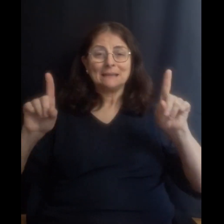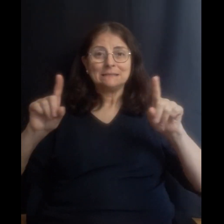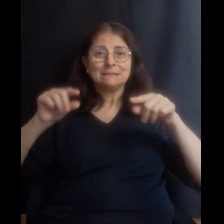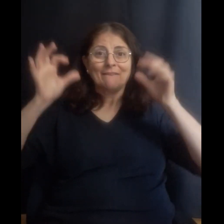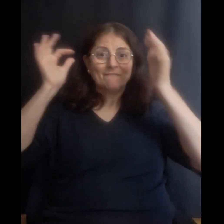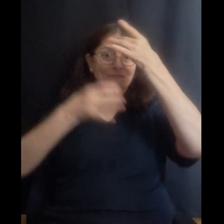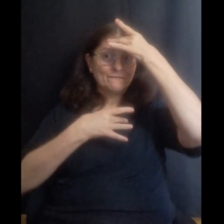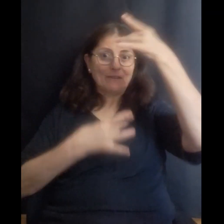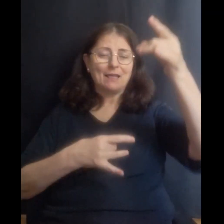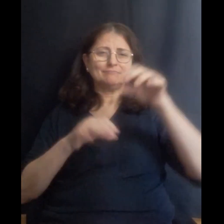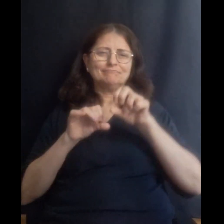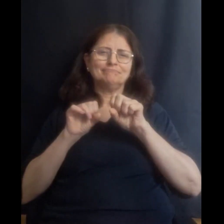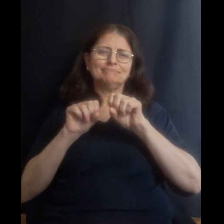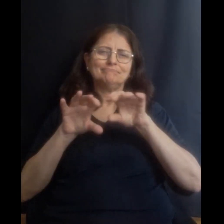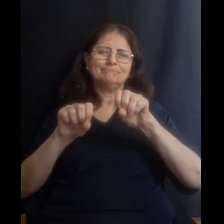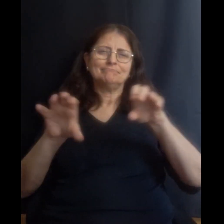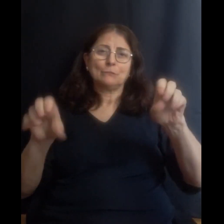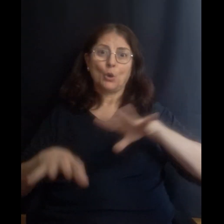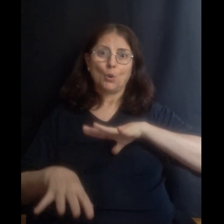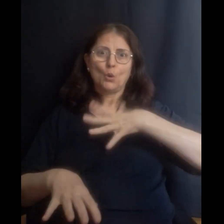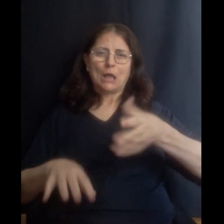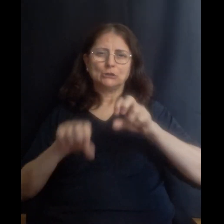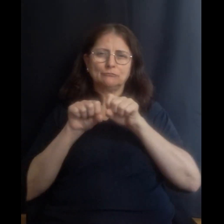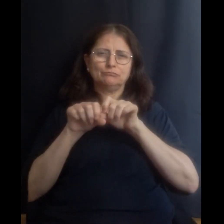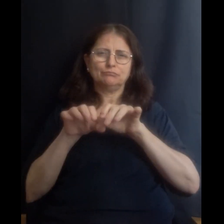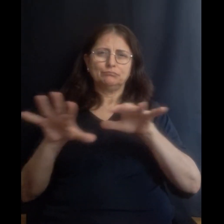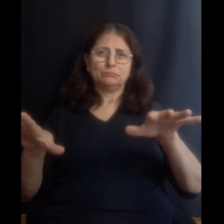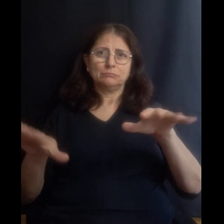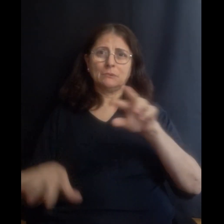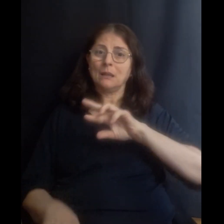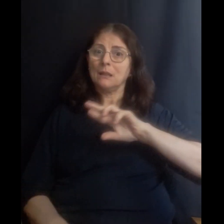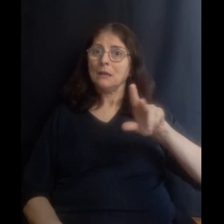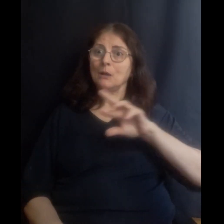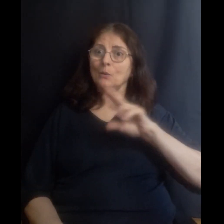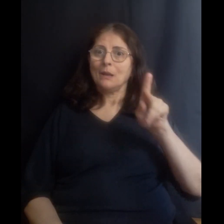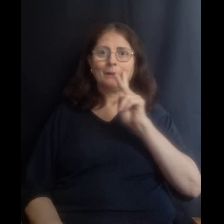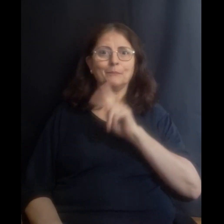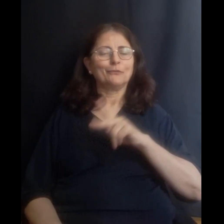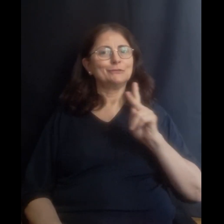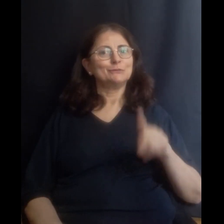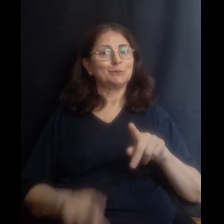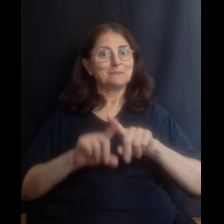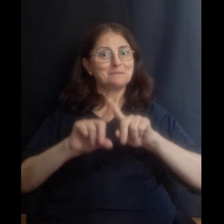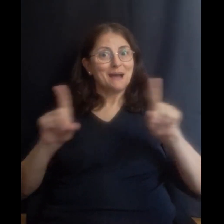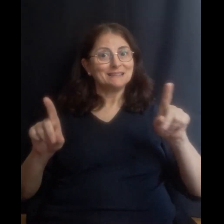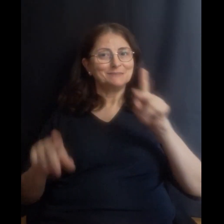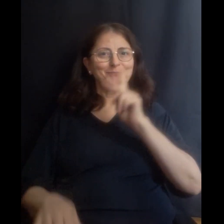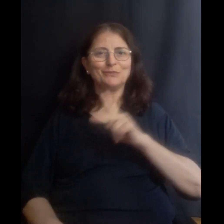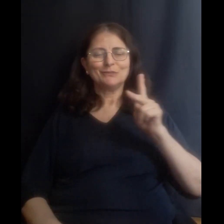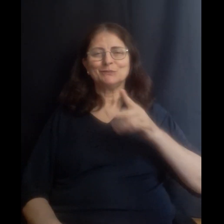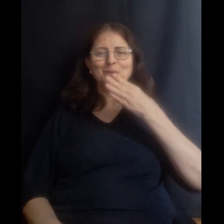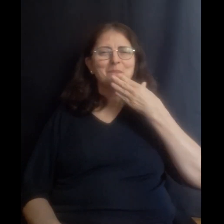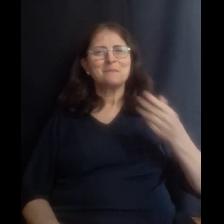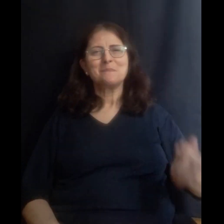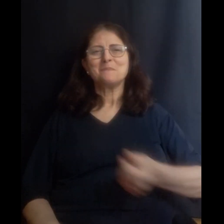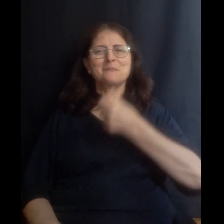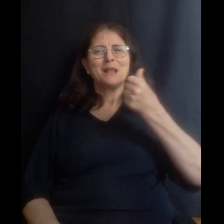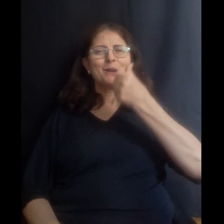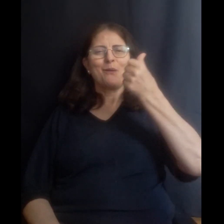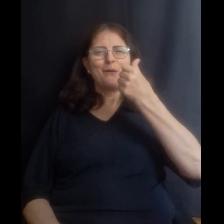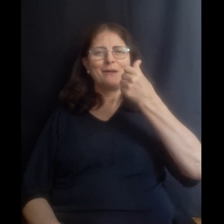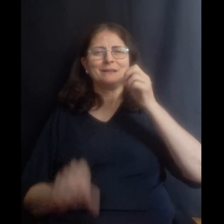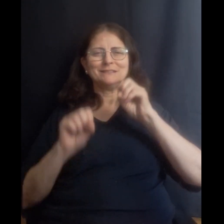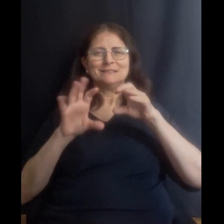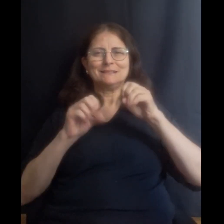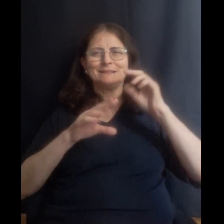fé e a coragem por onde passou. Não era professor, mas se tornou o mestre do ensino